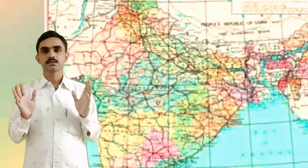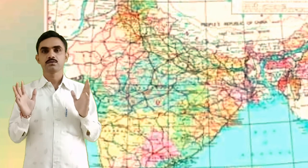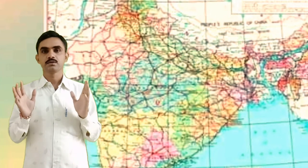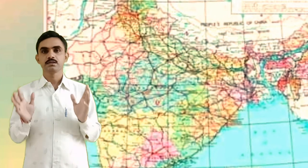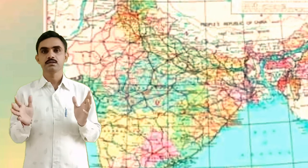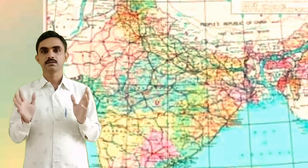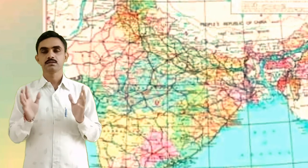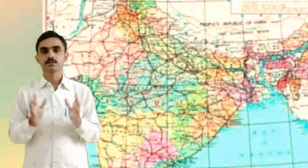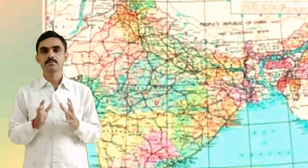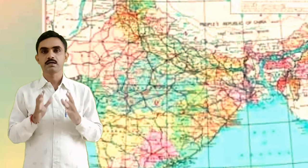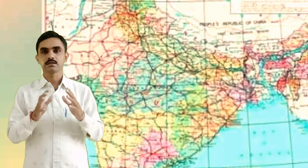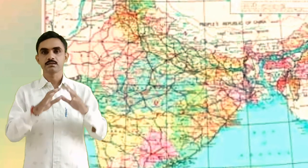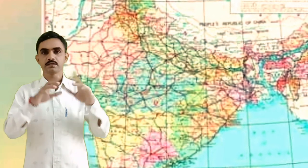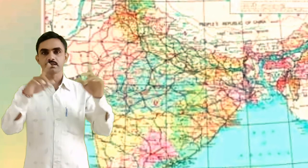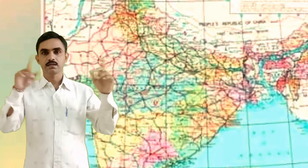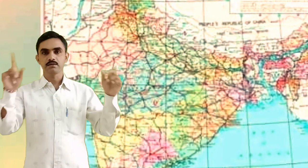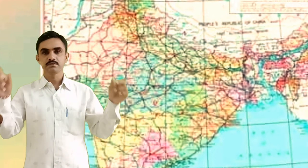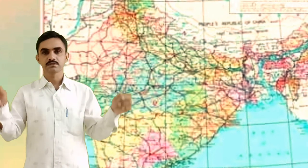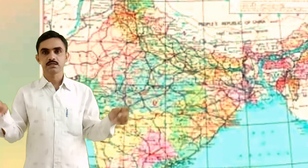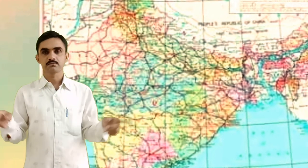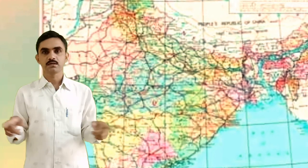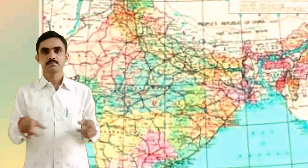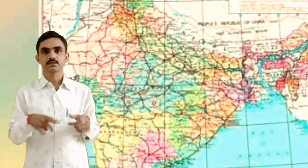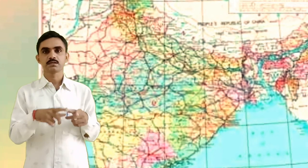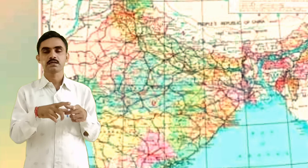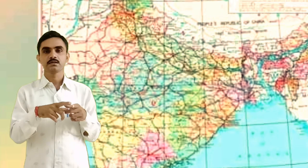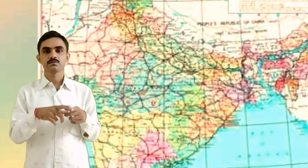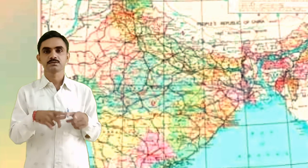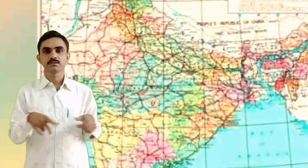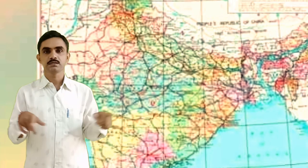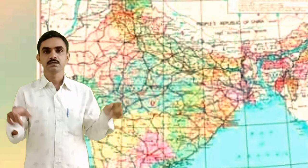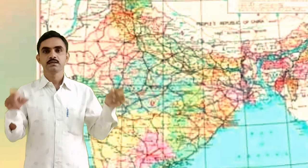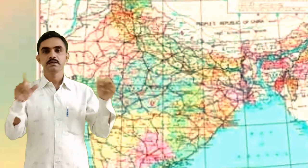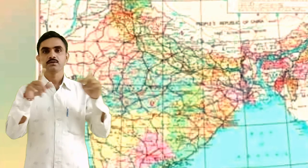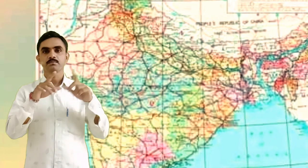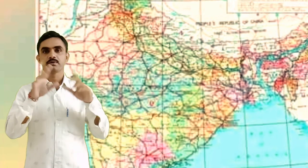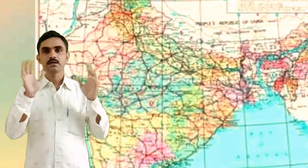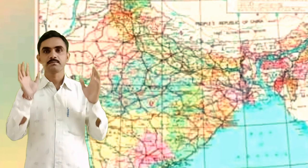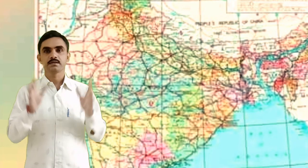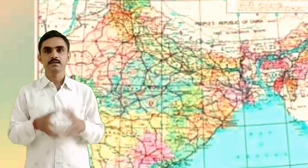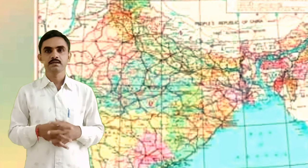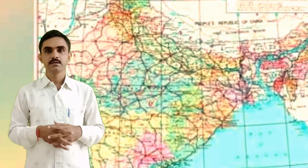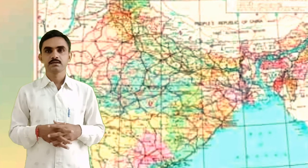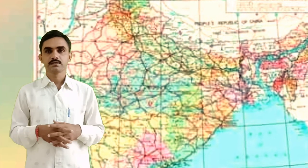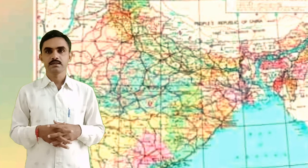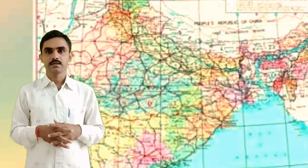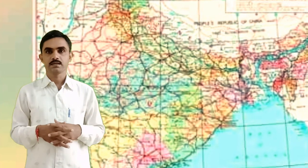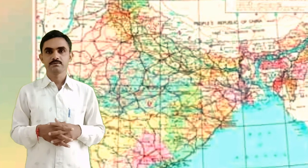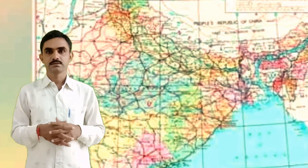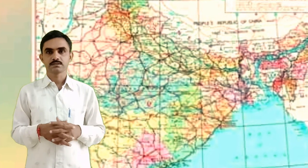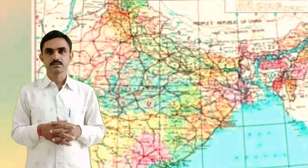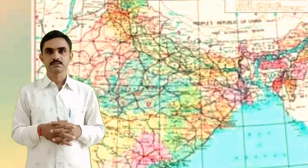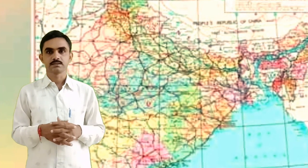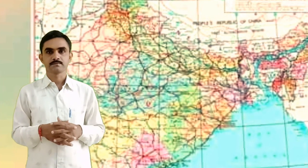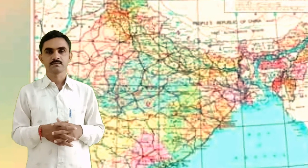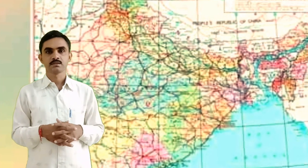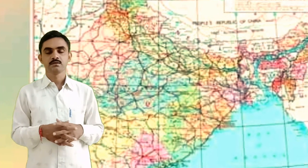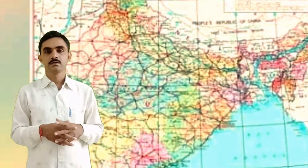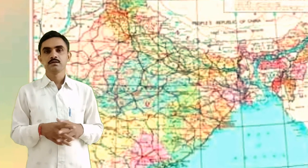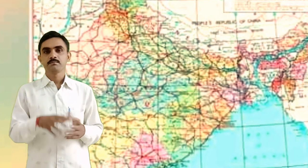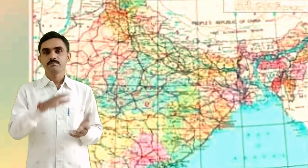ચાર દિશાઓની અંદર ભારત કેટલા વિસ્તારમાં પથરાયેલો છે એનો પણ આપણને ખ્યાલ આવી શકે